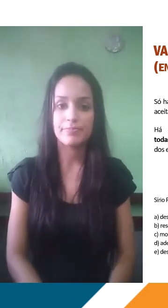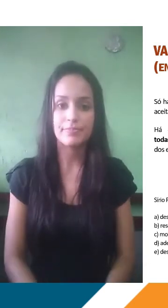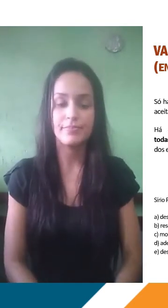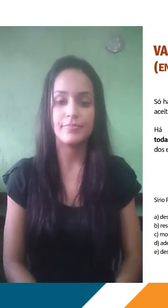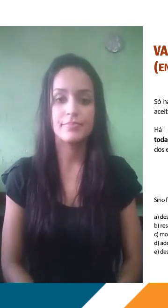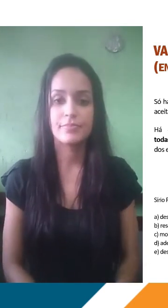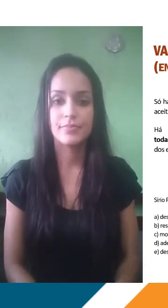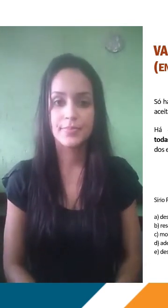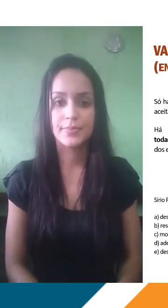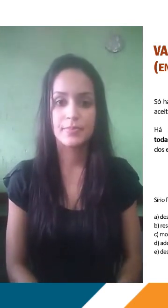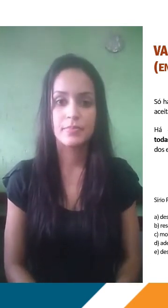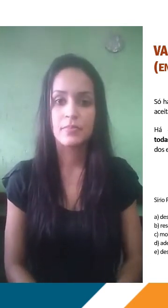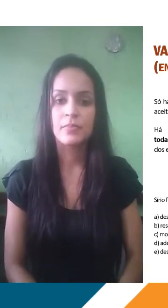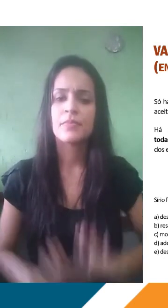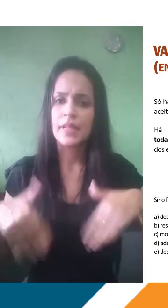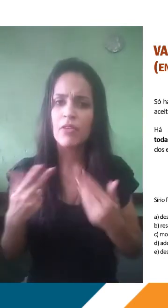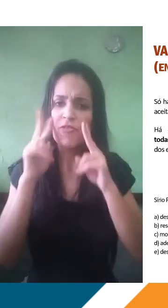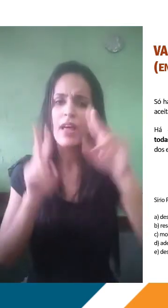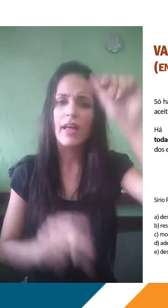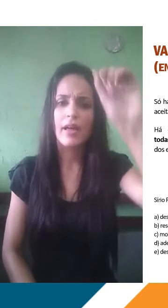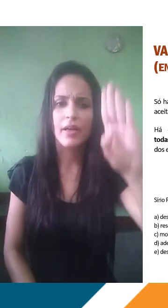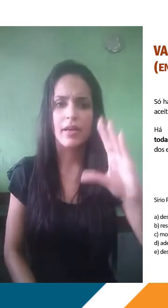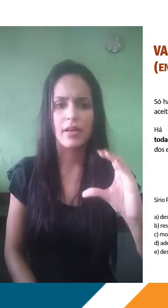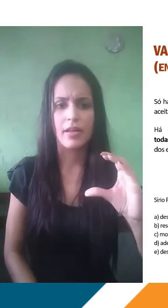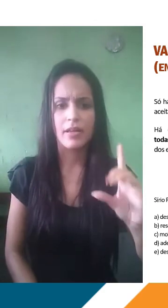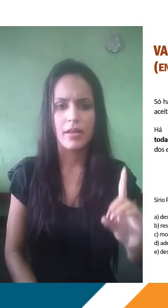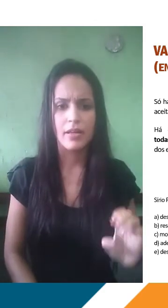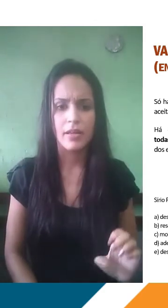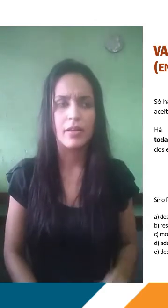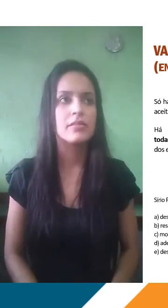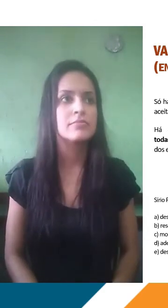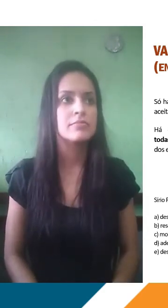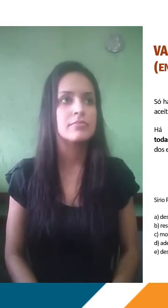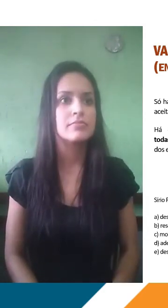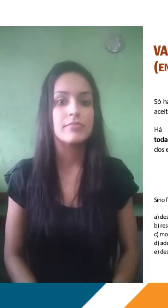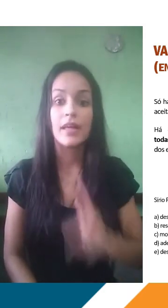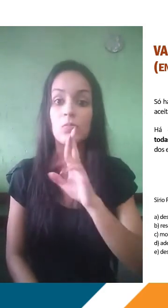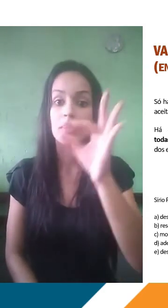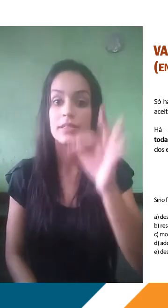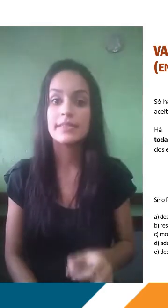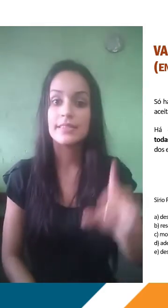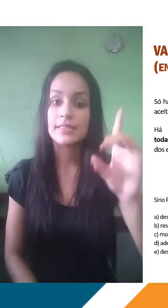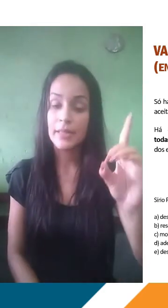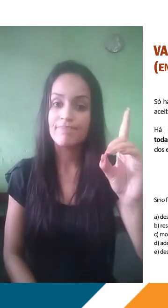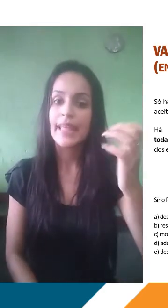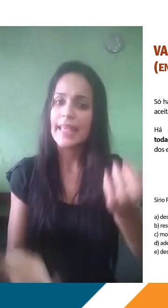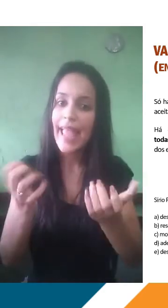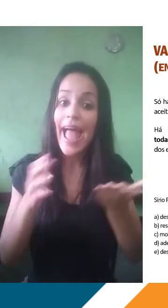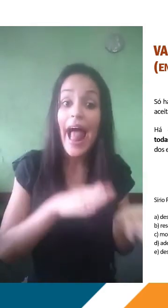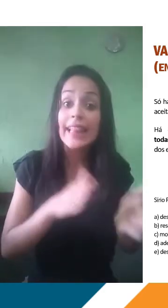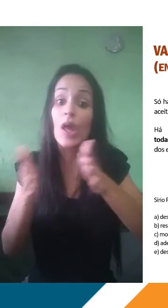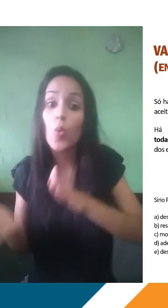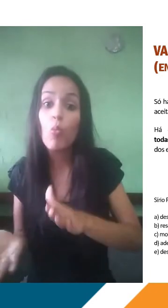Então, observando as alternativas A letra D traduz a ideia central do texto sobre adequar a língua ao